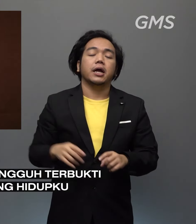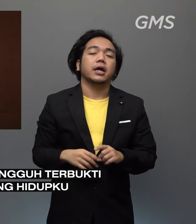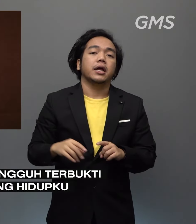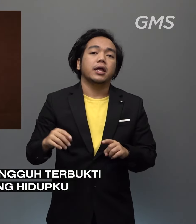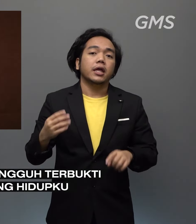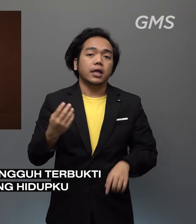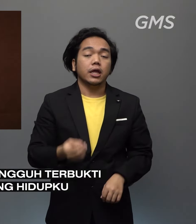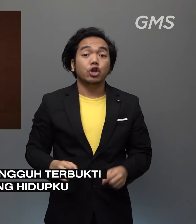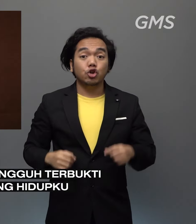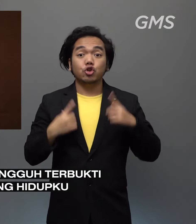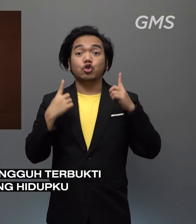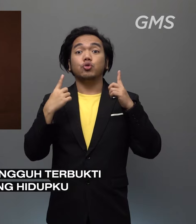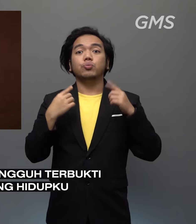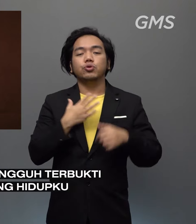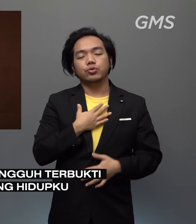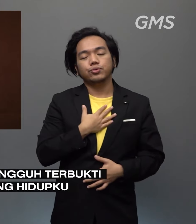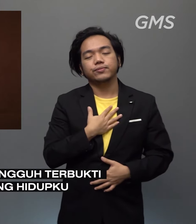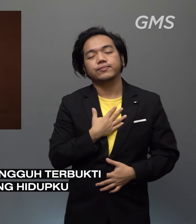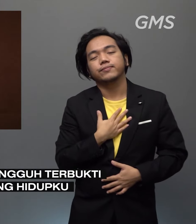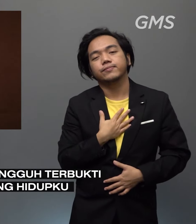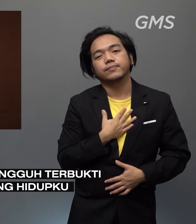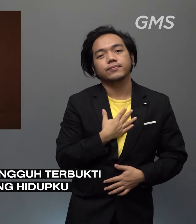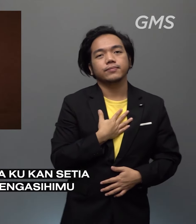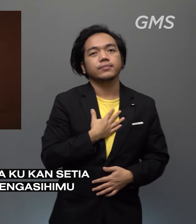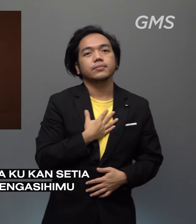sepanjang hidupku